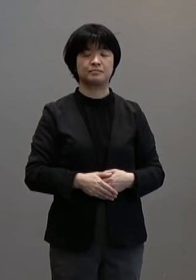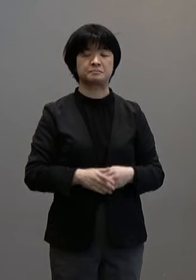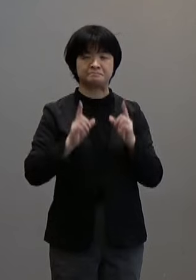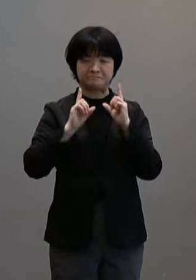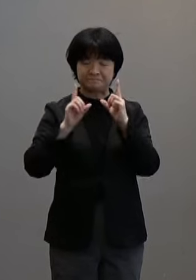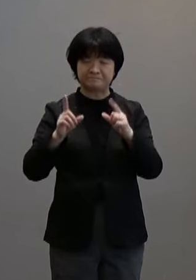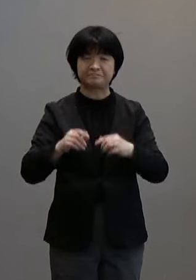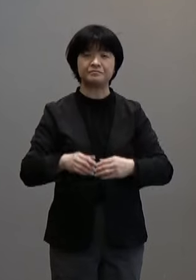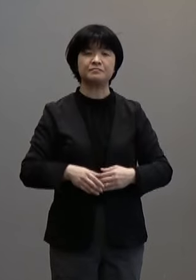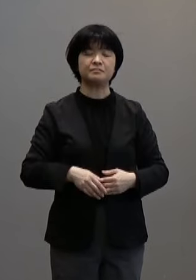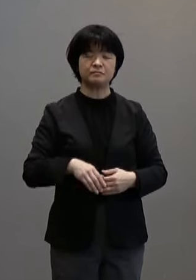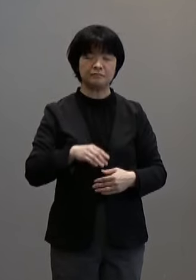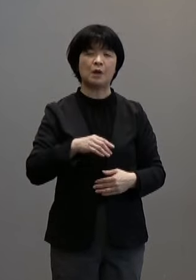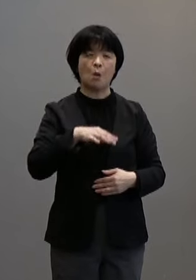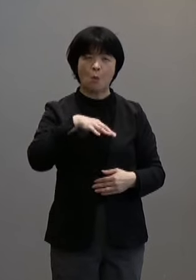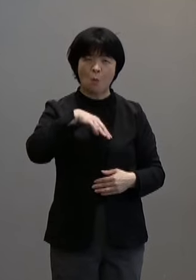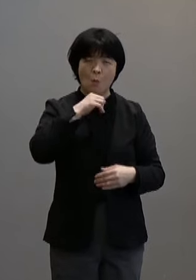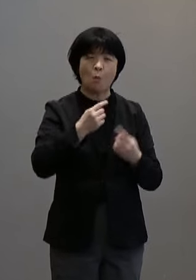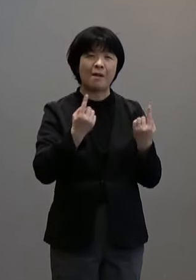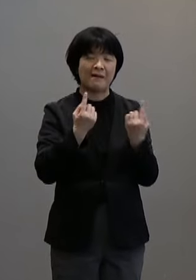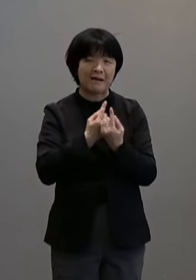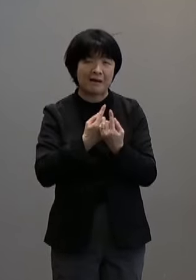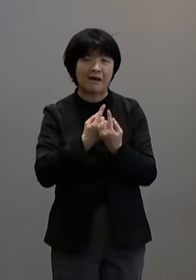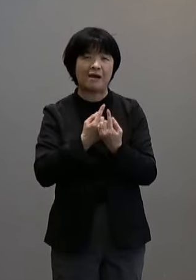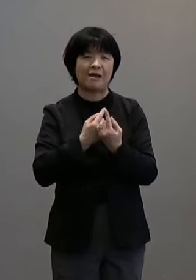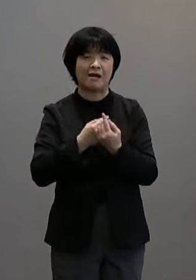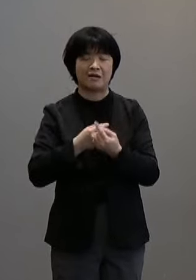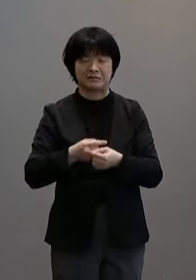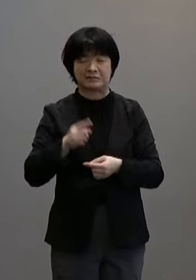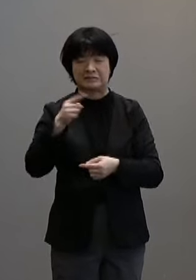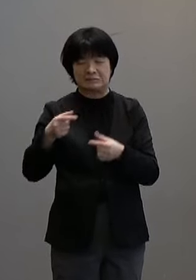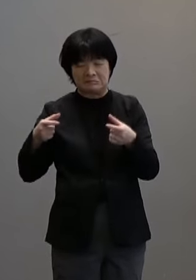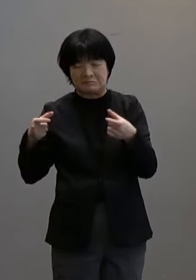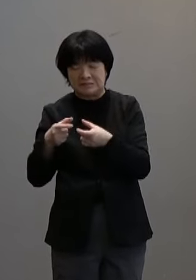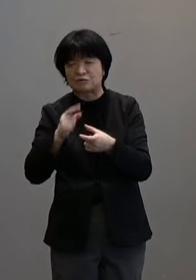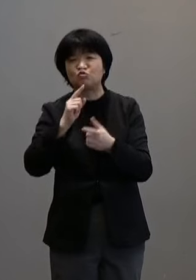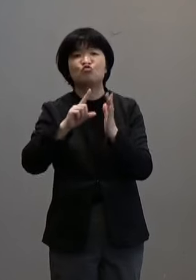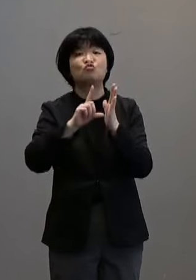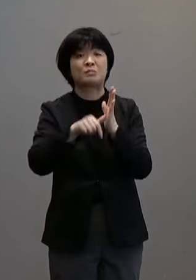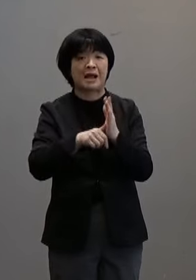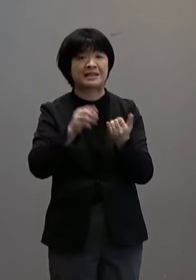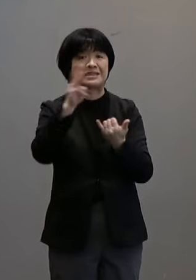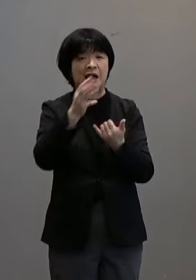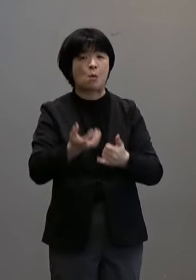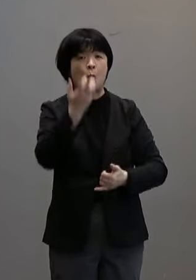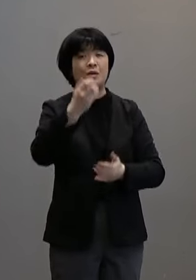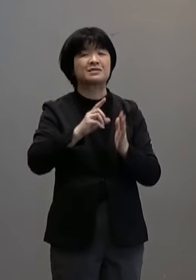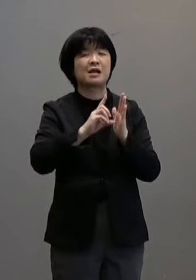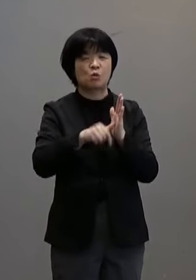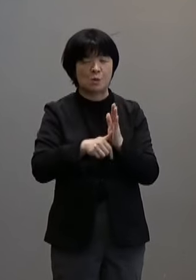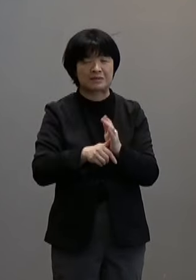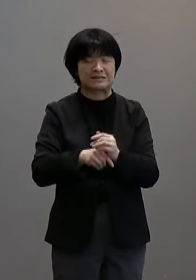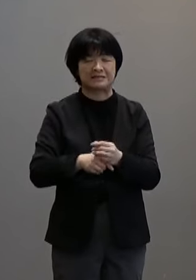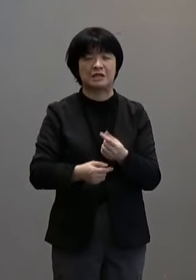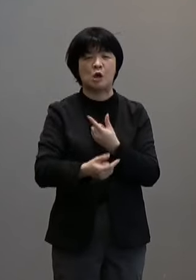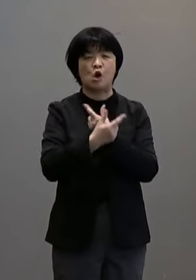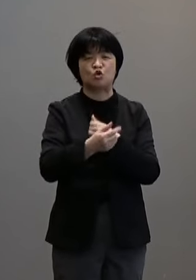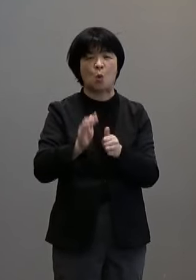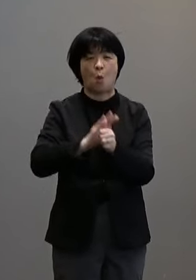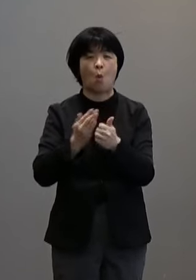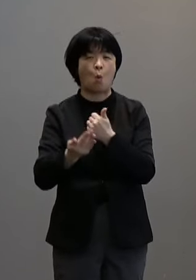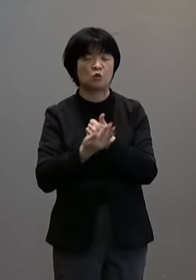そうですね、やっぱり高齢化であったり過疎化が進む市町村の場合、災害が起きたときにこの共助をするにあたって、課題も